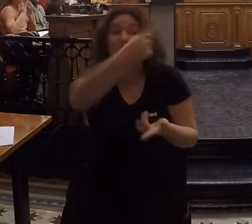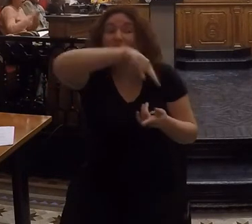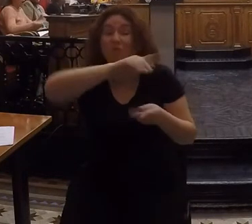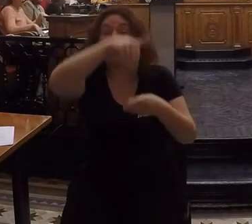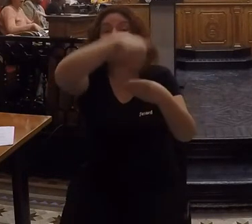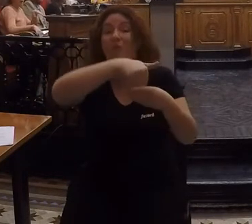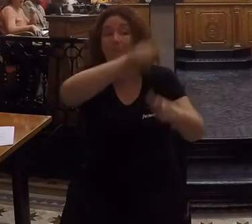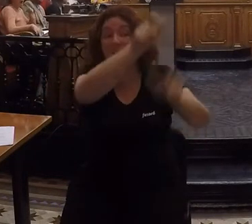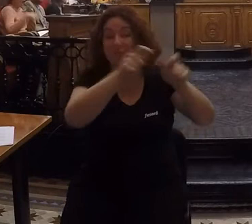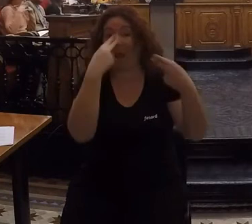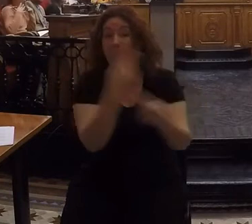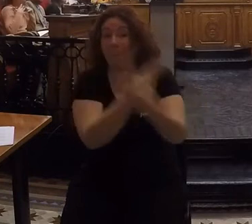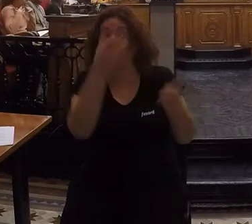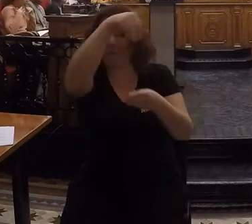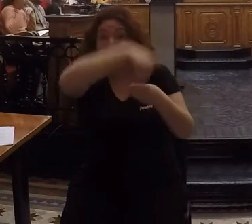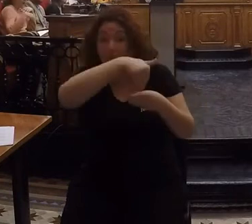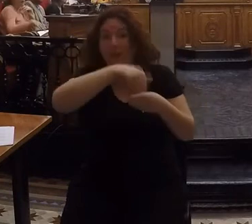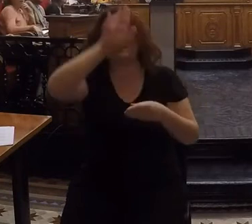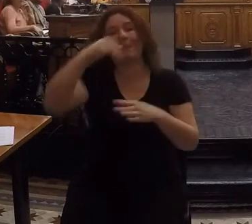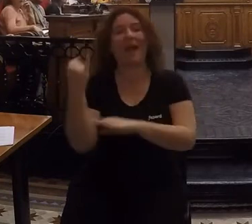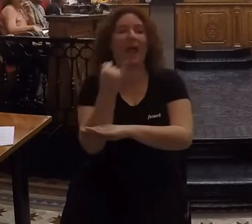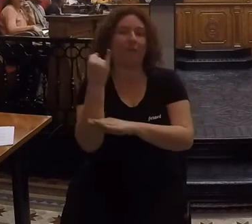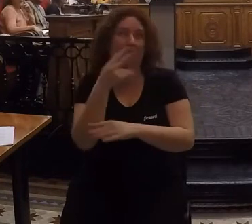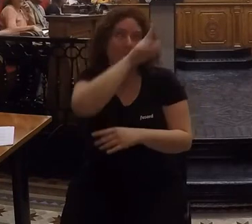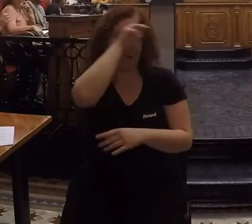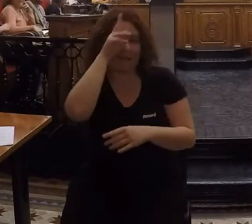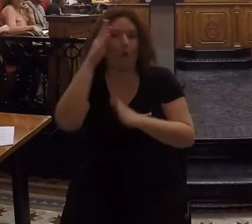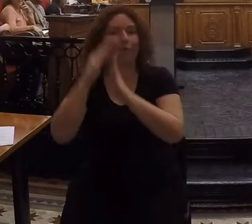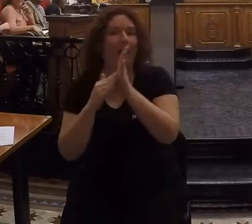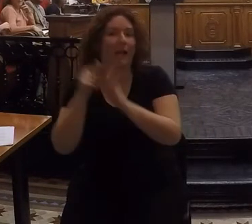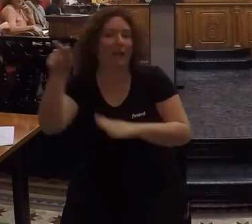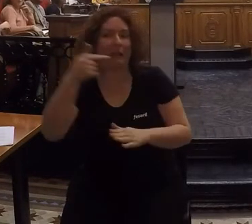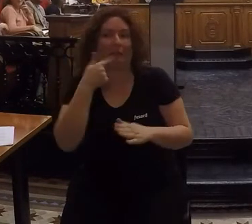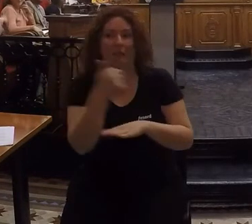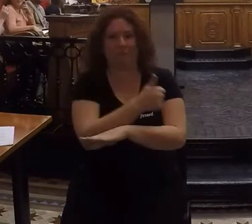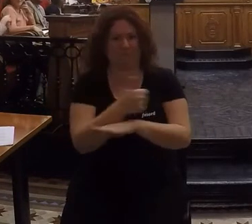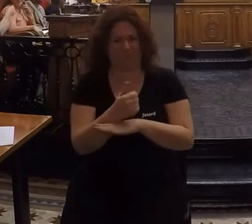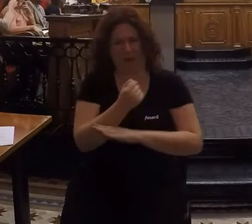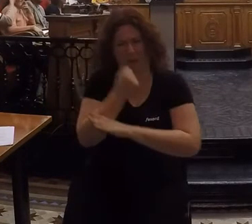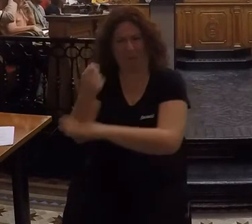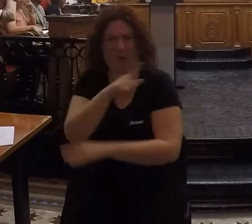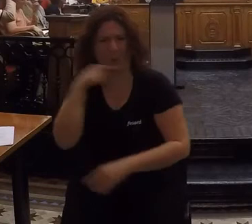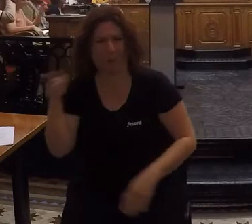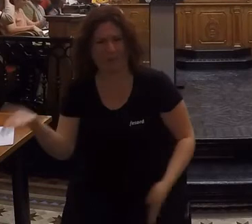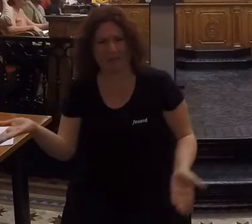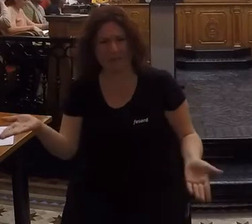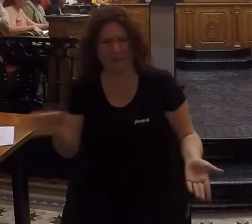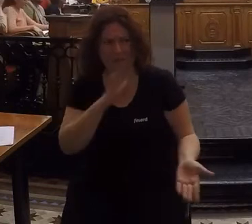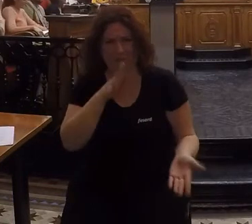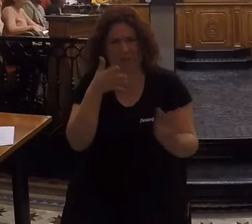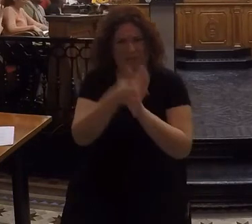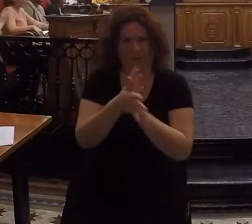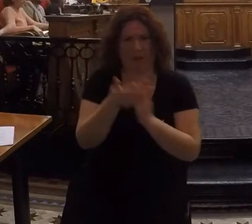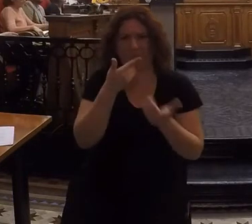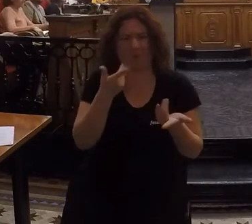cierto, a sus jefes en Valencia o en Madrid, que hace el Grupo Ciudadanos apoyando a Compromís cuando usted sabe que, por ejemplo, en Torrevieja o en Santa